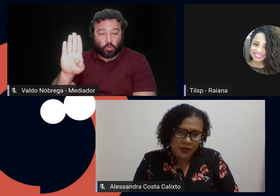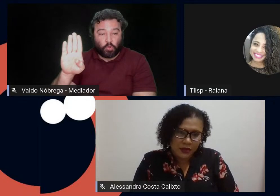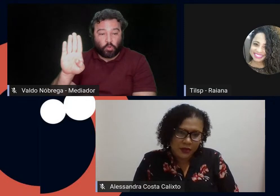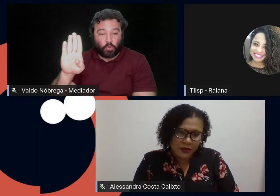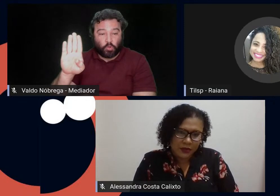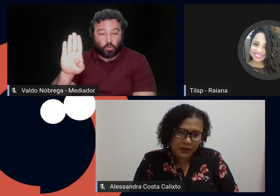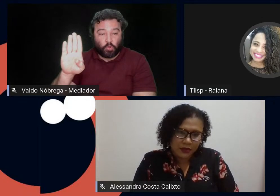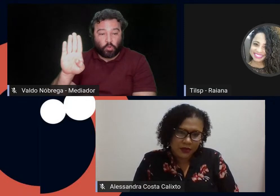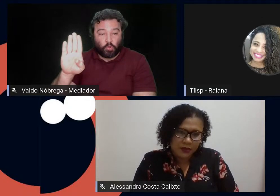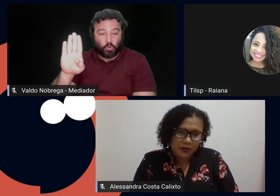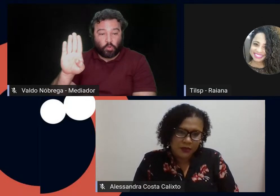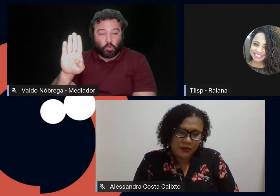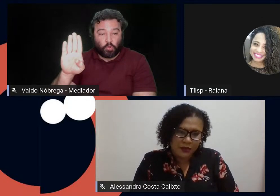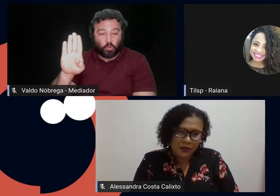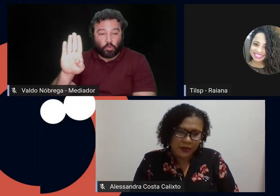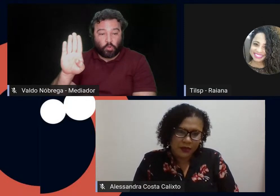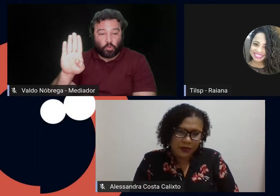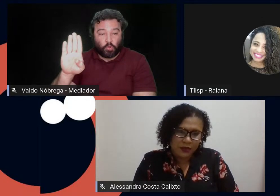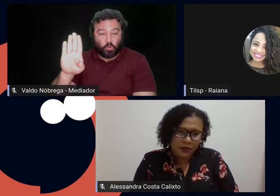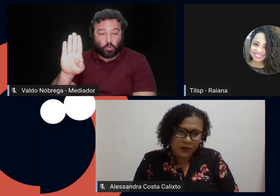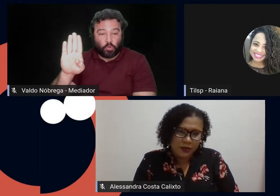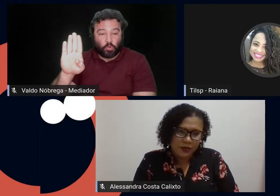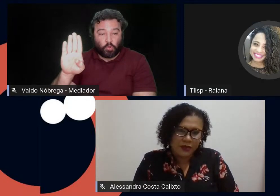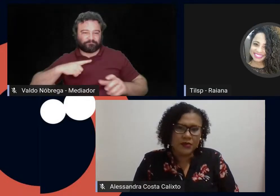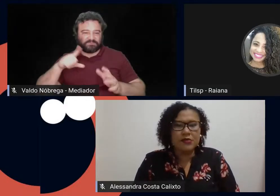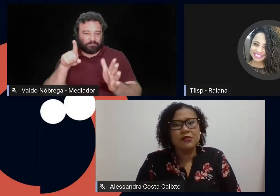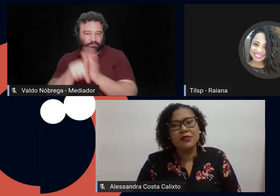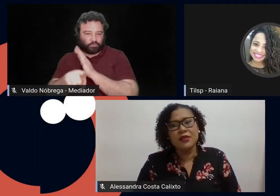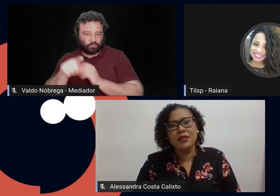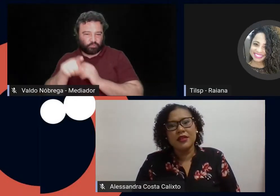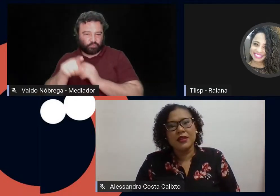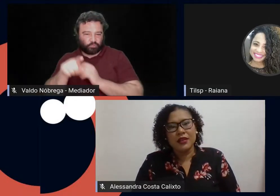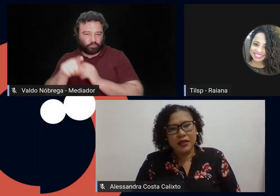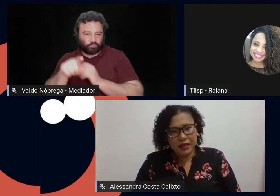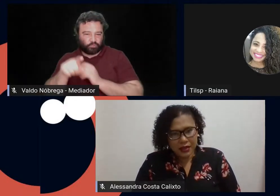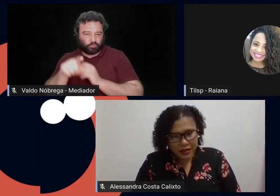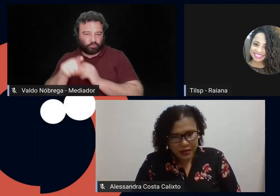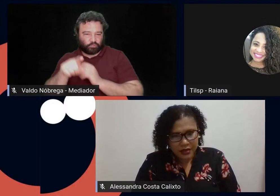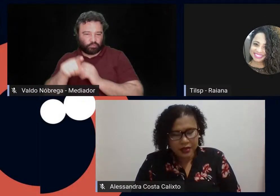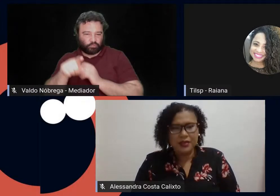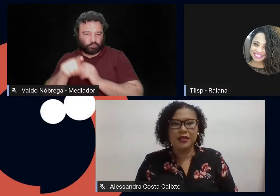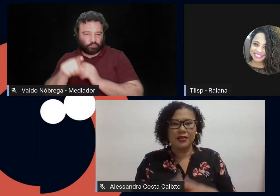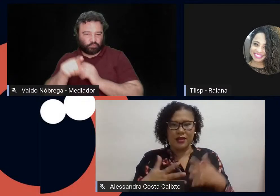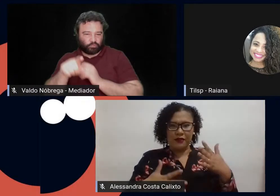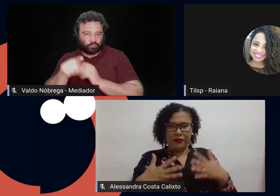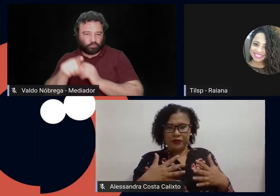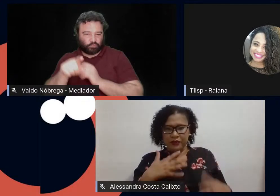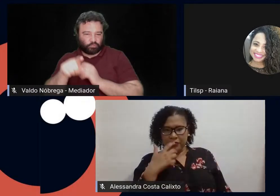pergunta. A, o Vald está travado para mim.